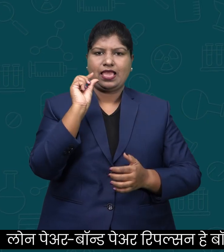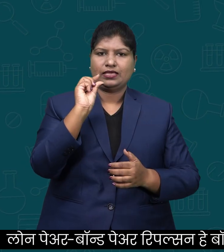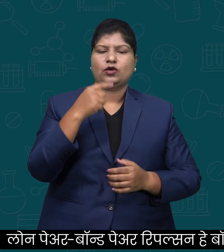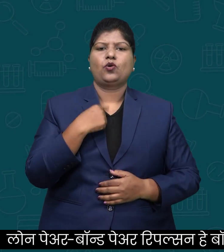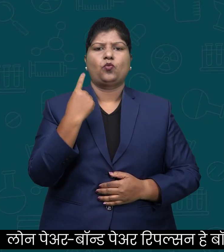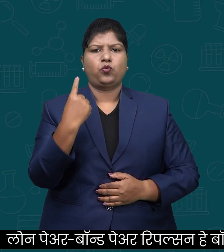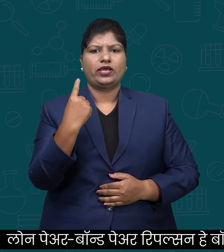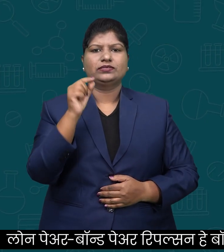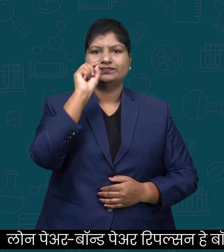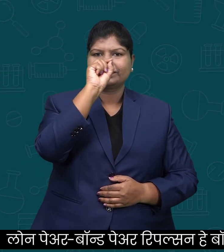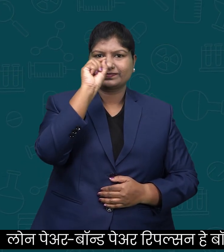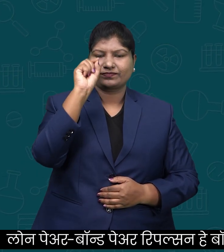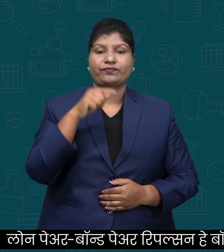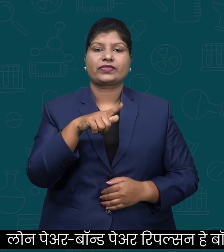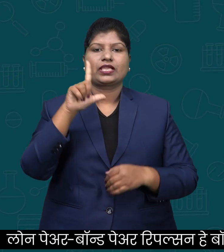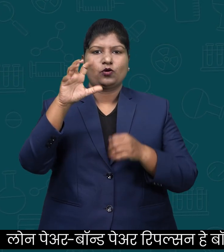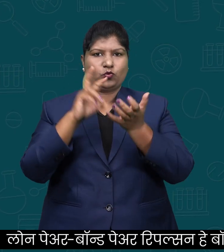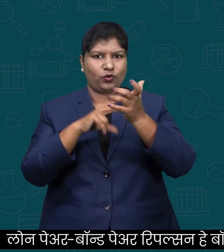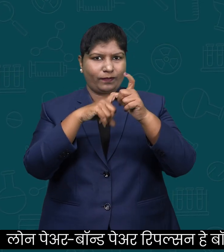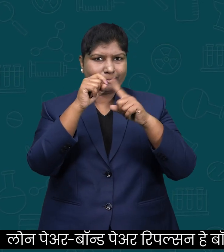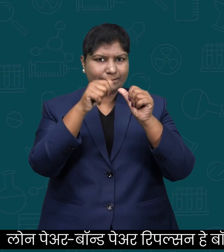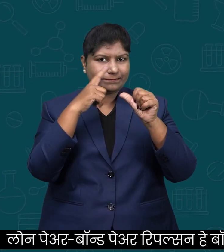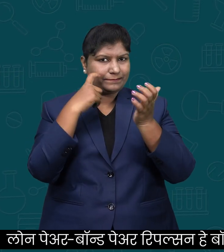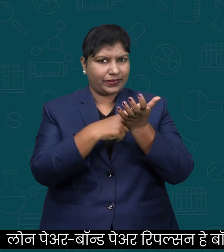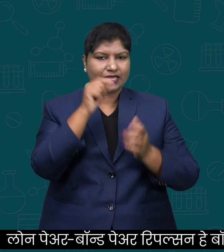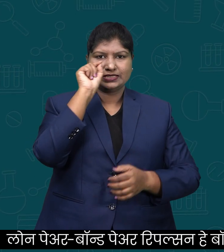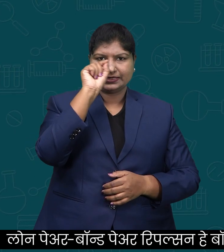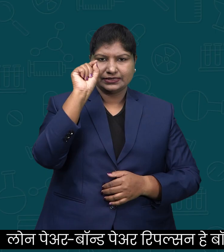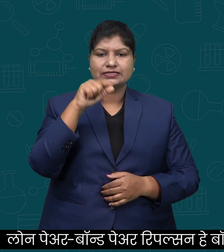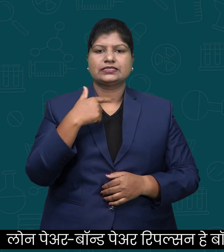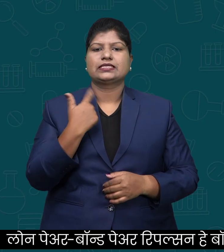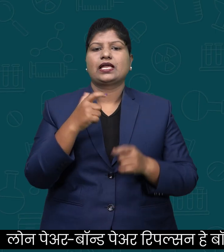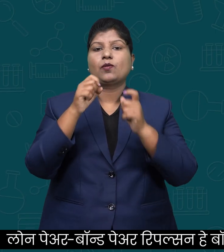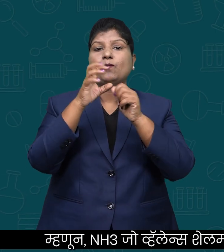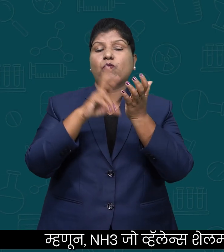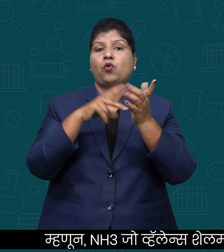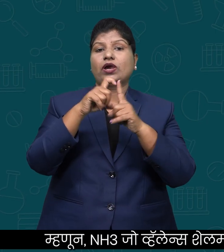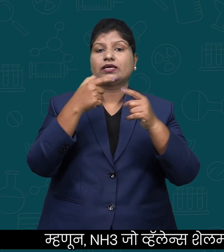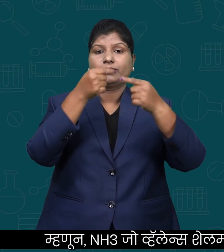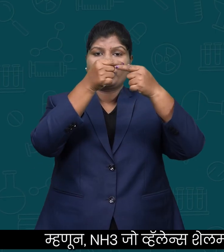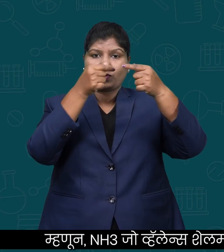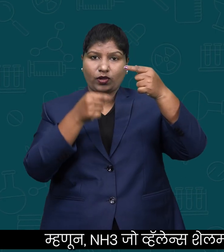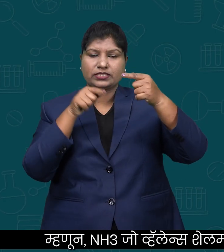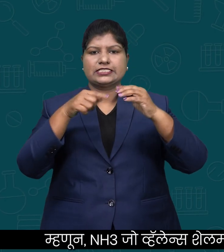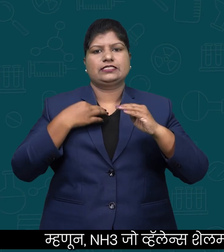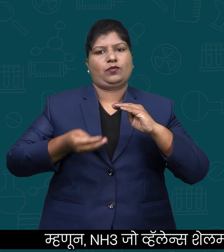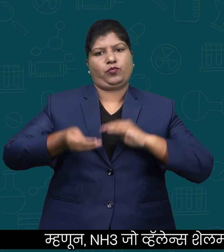पेअर रिपल्शन हे बॉन्ड पेअर रिपल्शनपेक्षा मोठे आहे. म्हणून NH3 जो व्हॅलेन्स शेलमध्ये